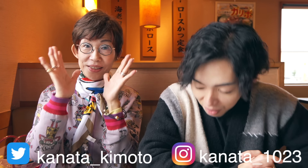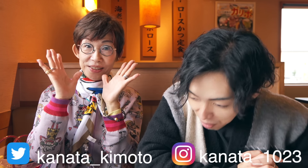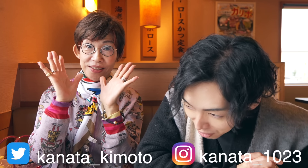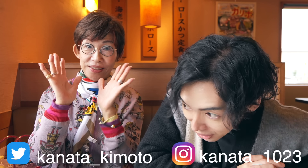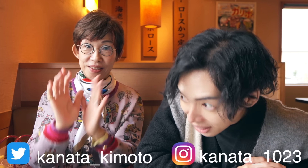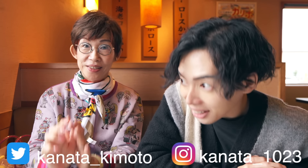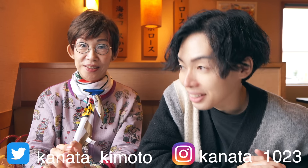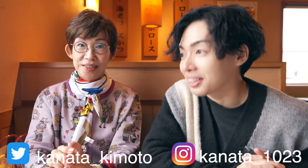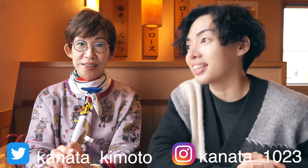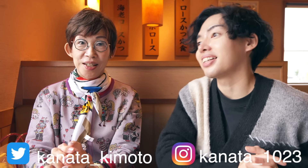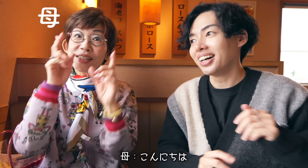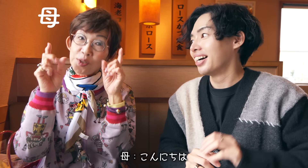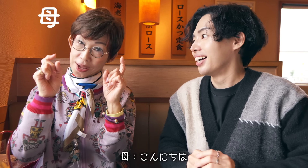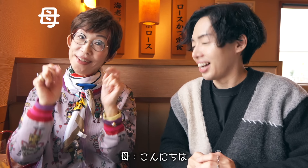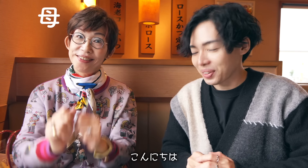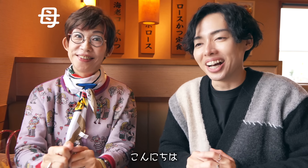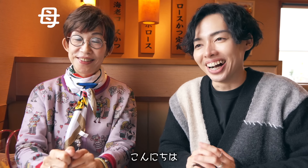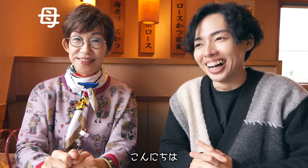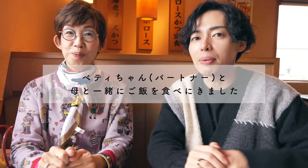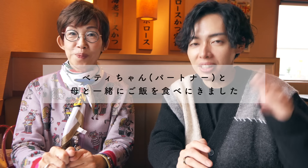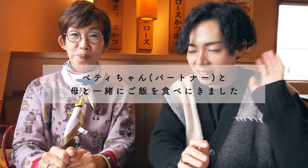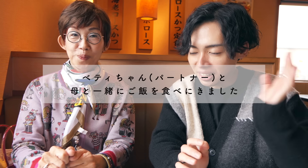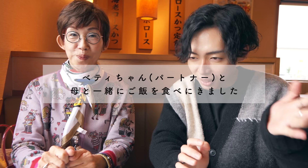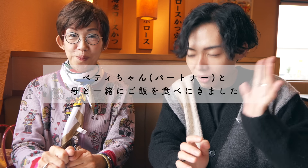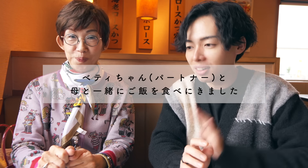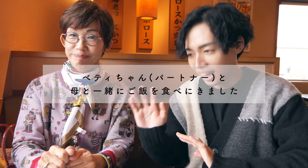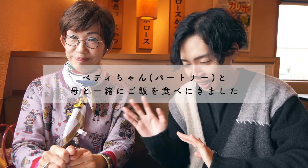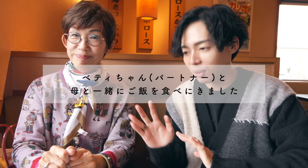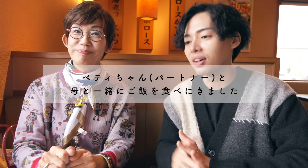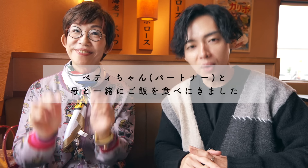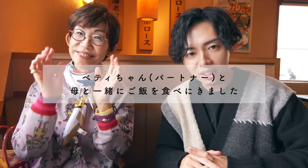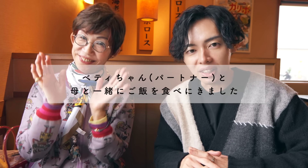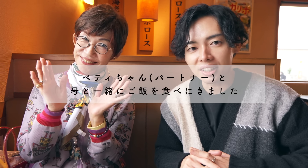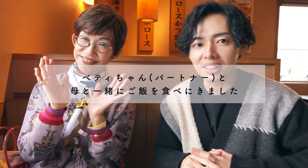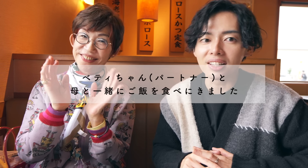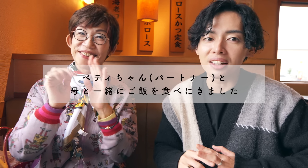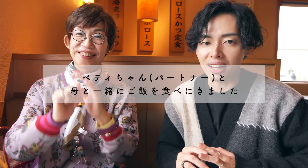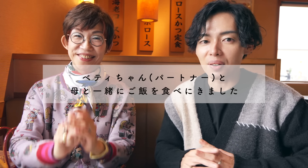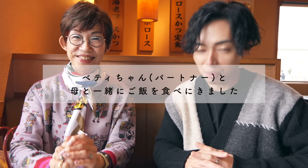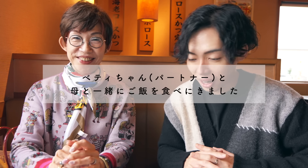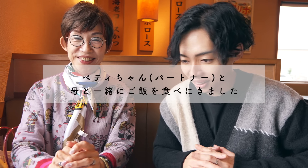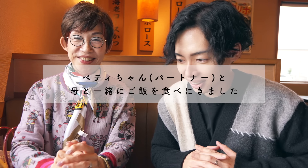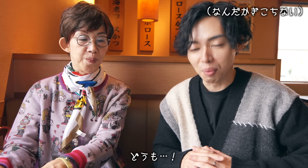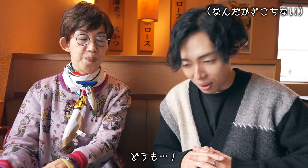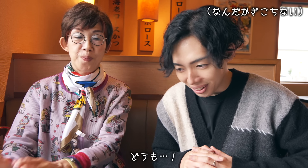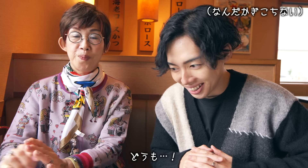皆さんこんばんは、ナルトです。こんにちは、ベティちゃんと母とご飯に来ております。どうも。